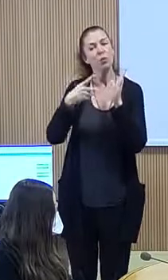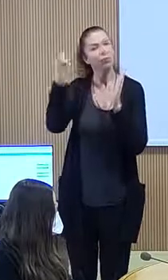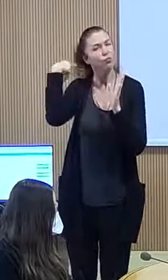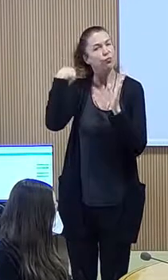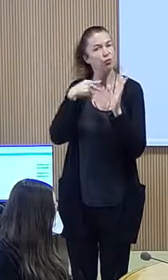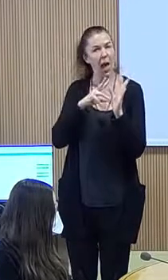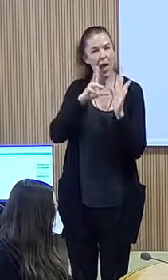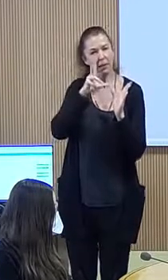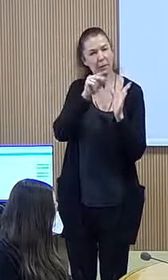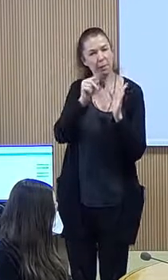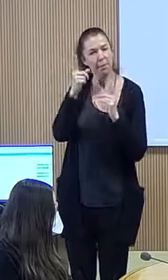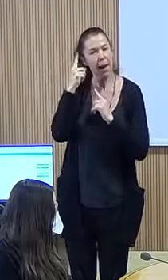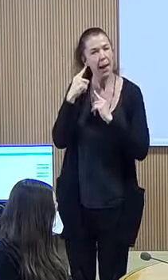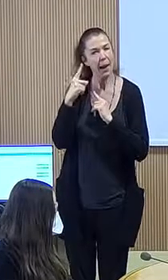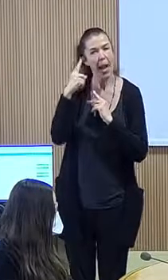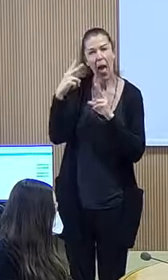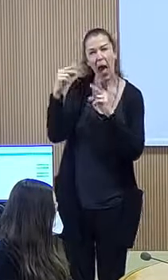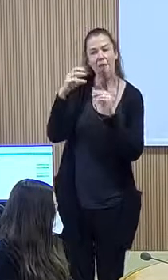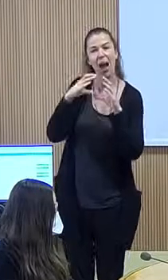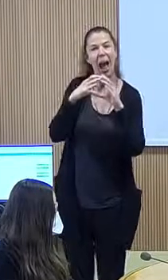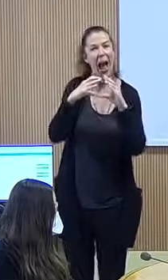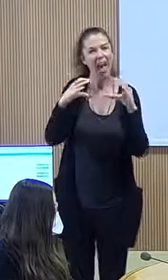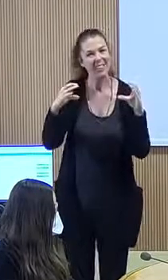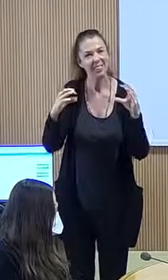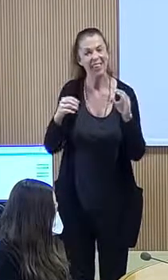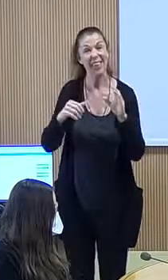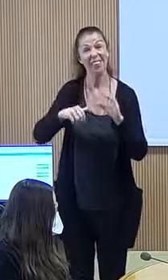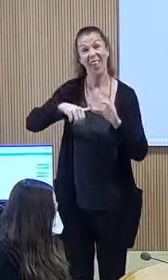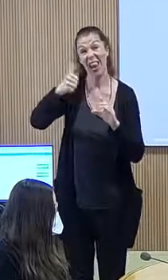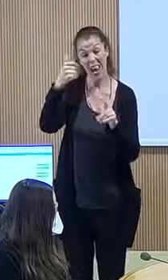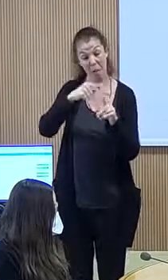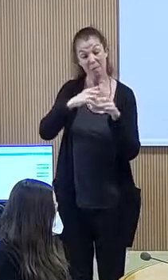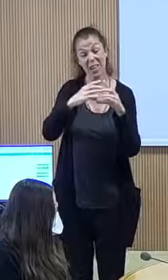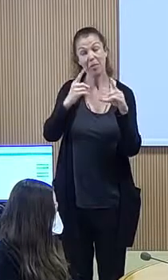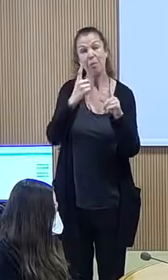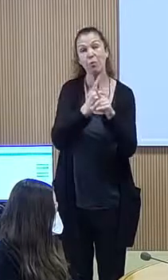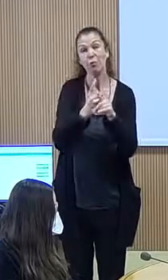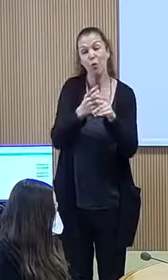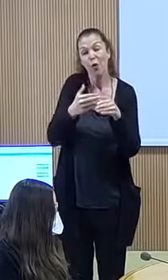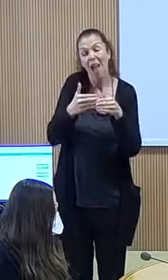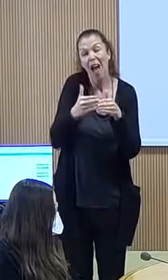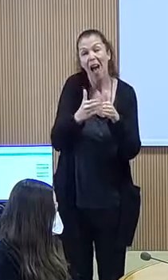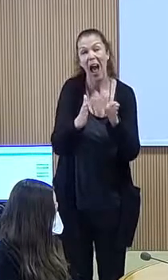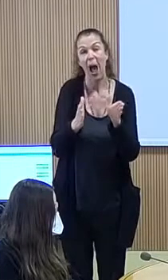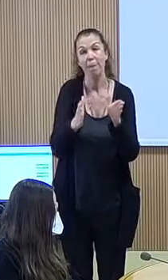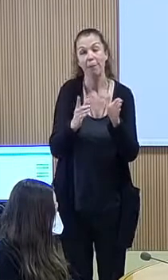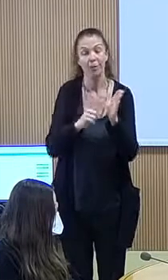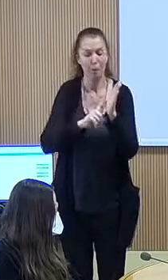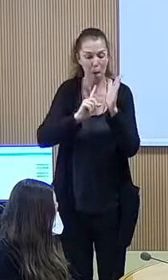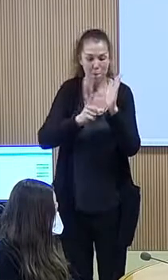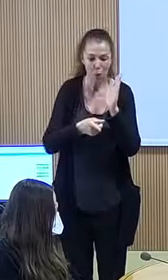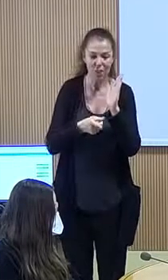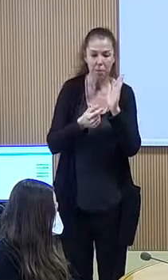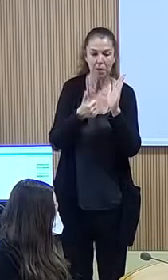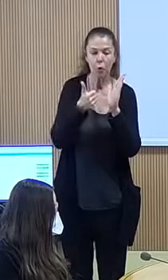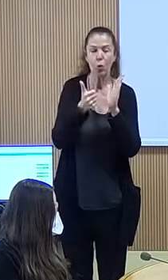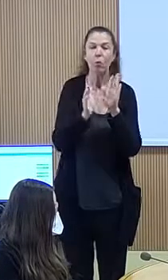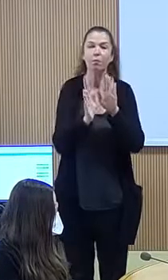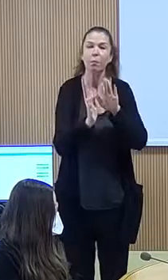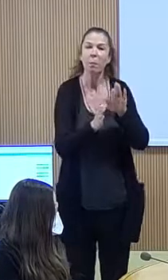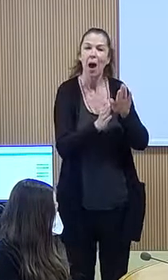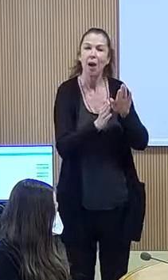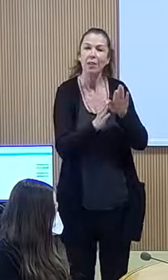che siano le aziende le prime che potranno riaprire quindi che siano dei provvedimenti che da una parte tengano conto del